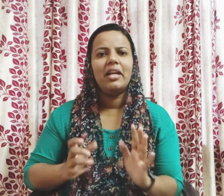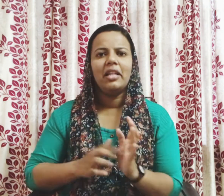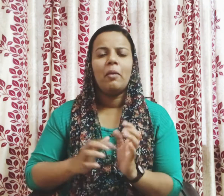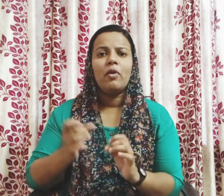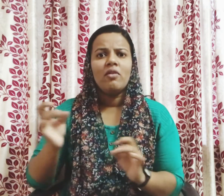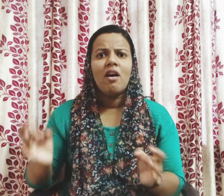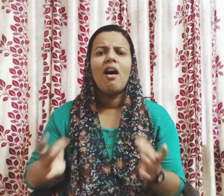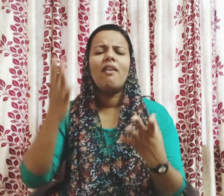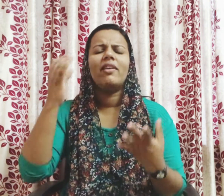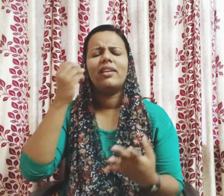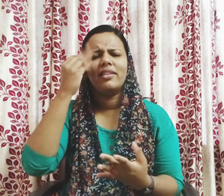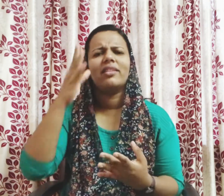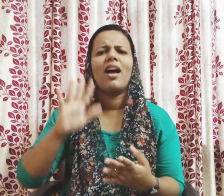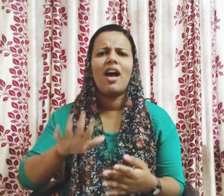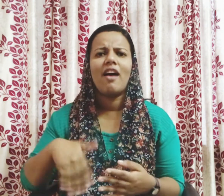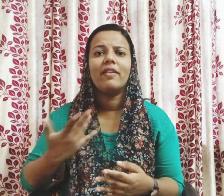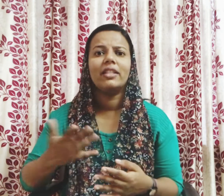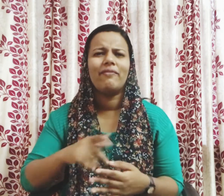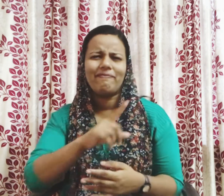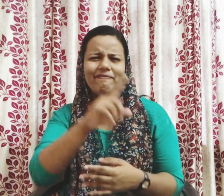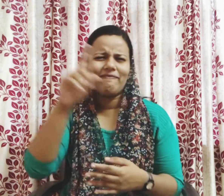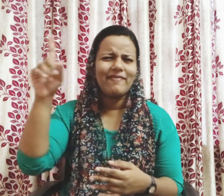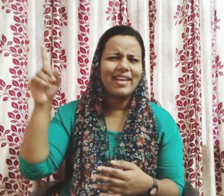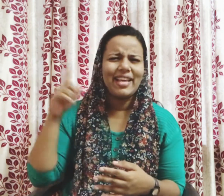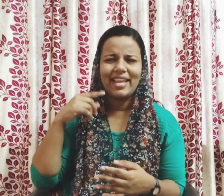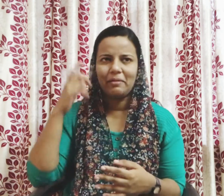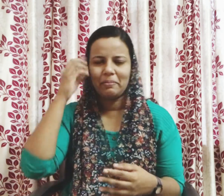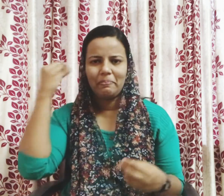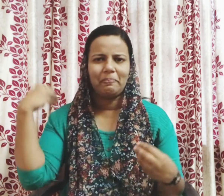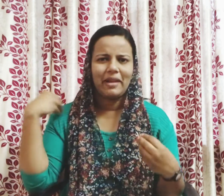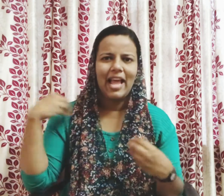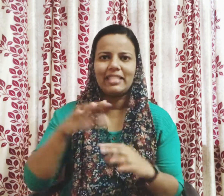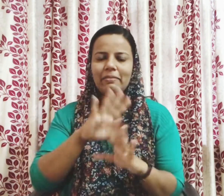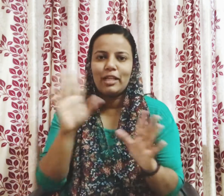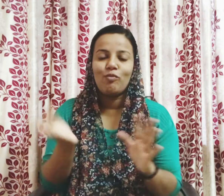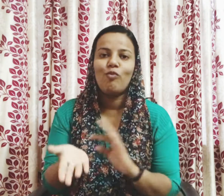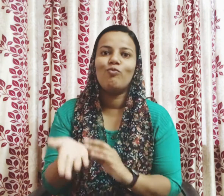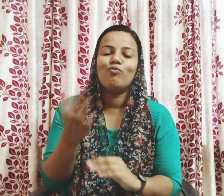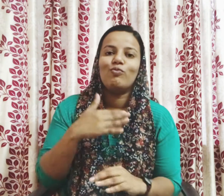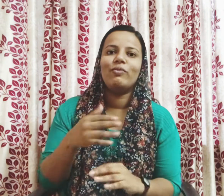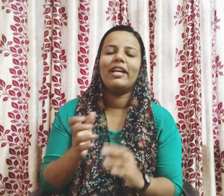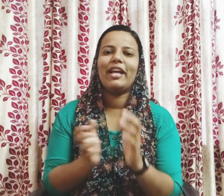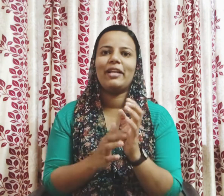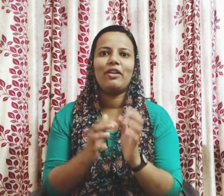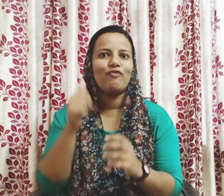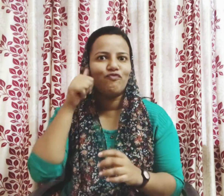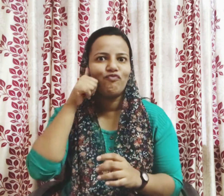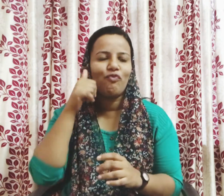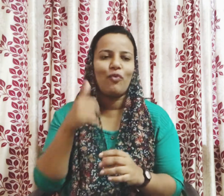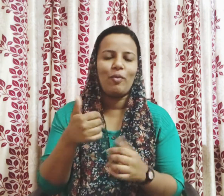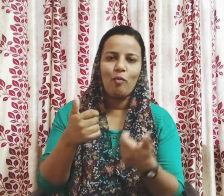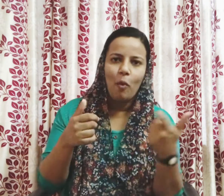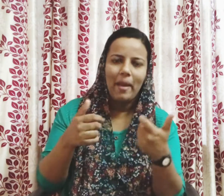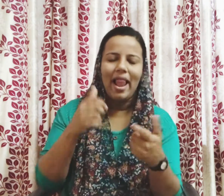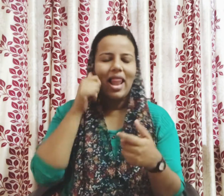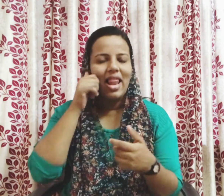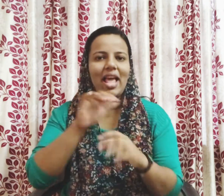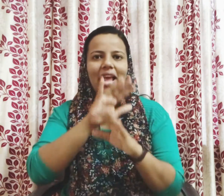എന്തുകൊണ്ട് അധികാരത്തിൽ നിൽക്കണമെന്ന് പറയുന്നറിയോ, മറ്റ് ഡിസ്റ്റർബൻസുകൾ ഒന്നും വരുന്നതിന് മുമ്പ്, മറ്റ് ബുദ്ധിമുട്ടുകളും ഫോൺ കോളുകളും വാട്സപ്പുകളും